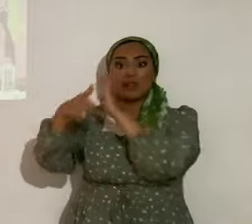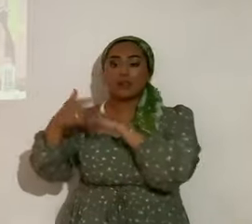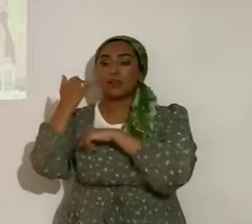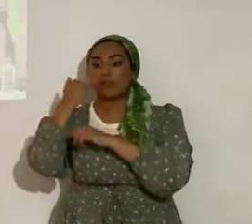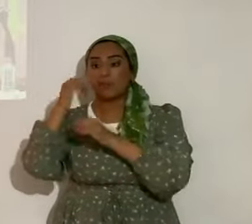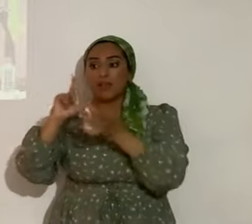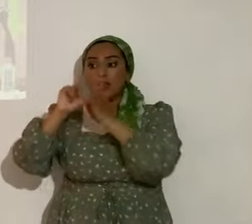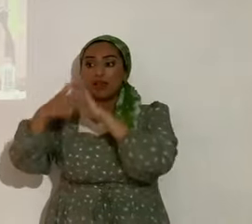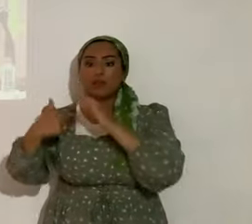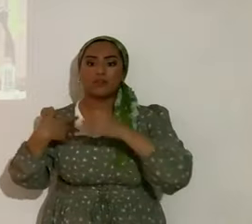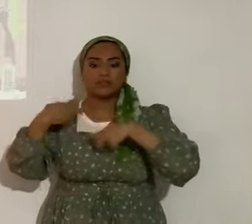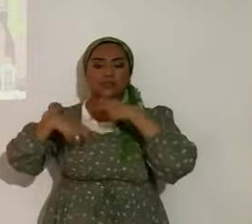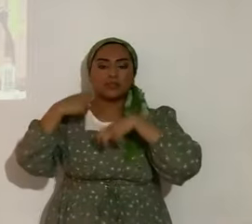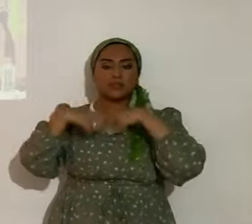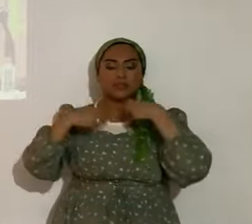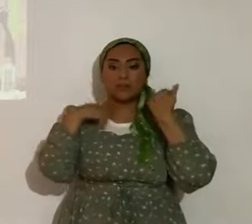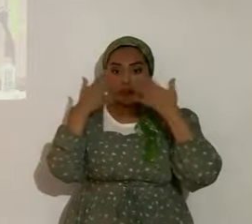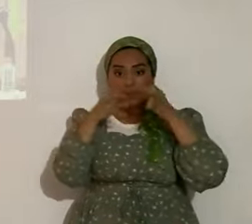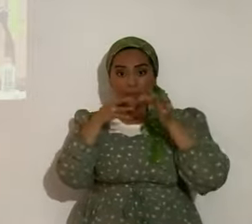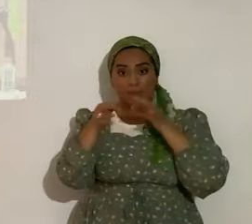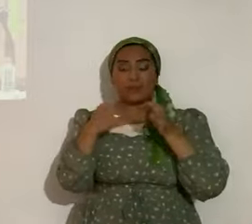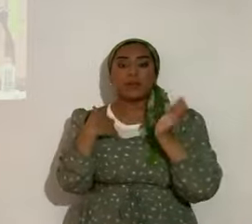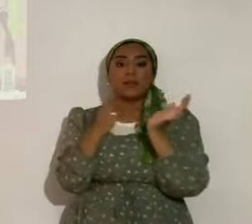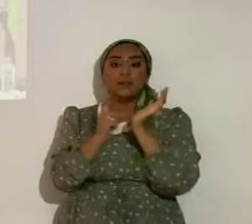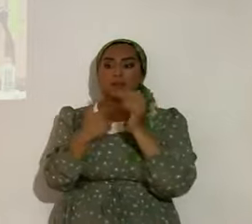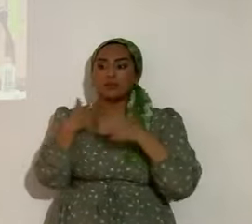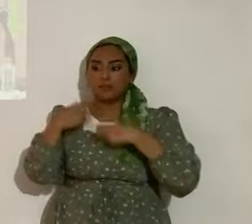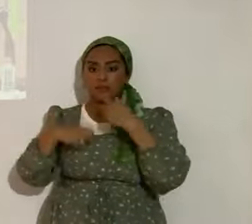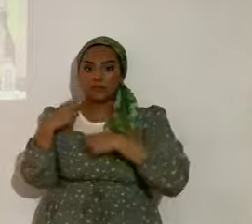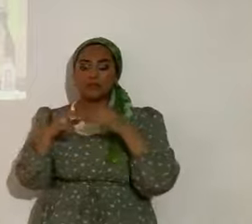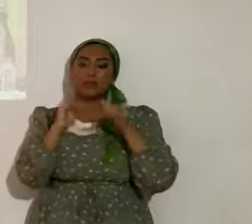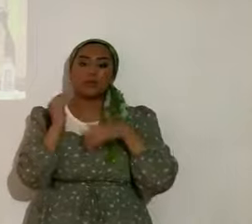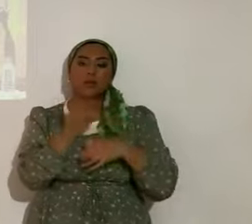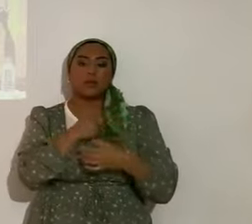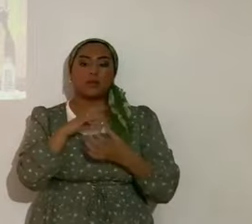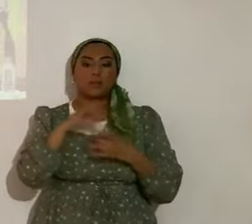hay complicaciones. Si ya lo expliqué que médicamente hay complicaciones, que no será